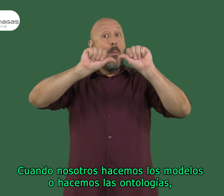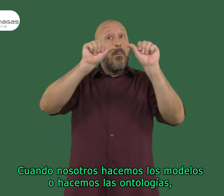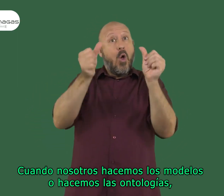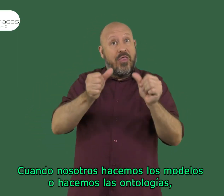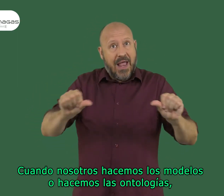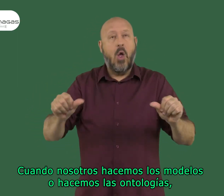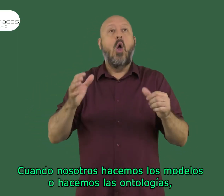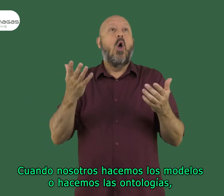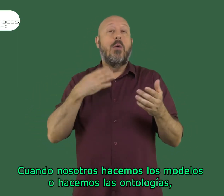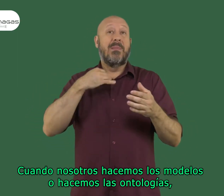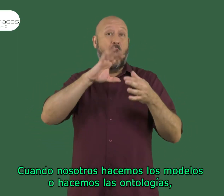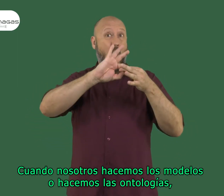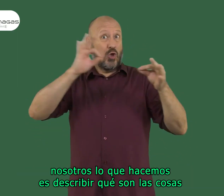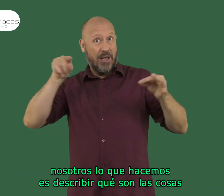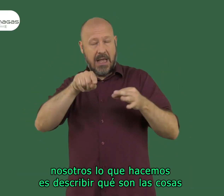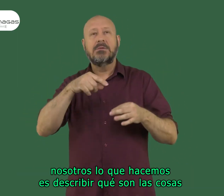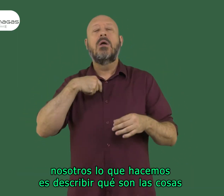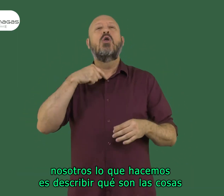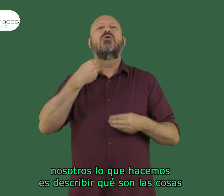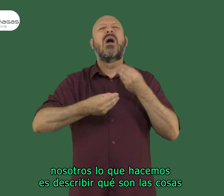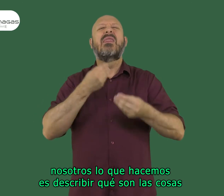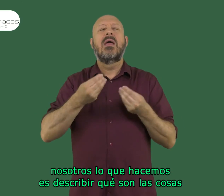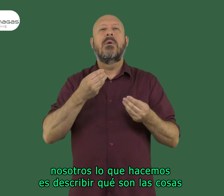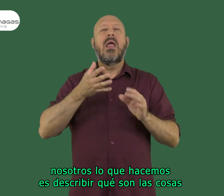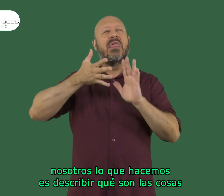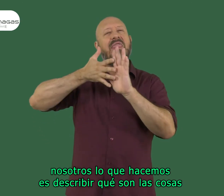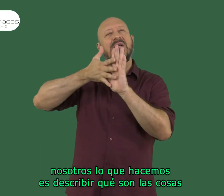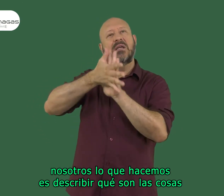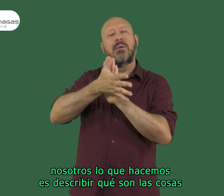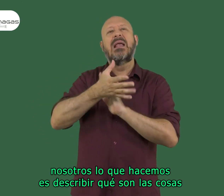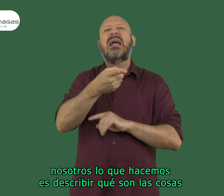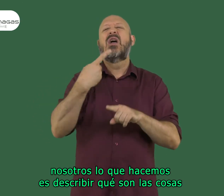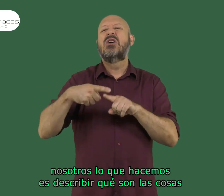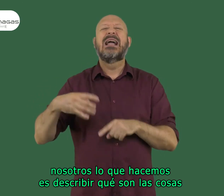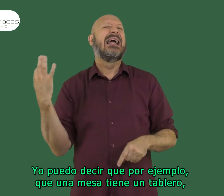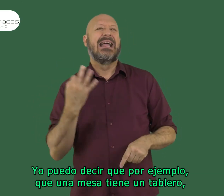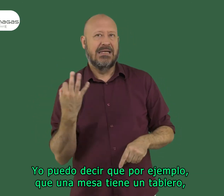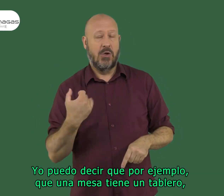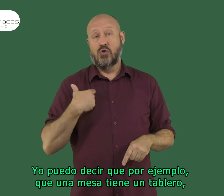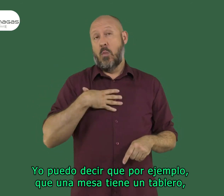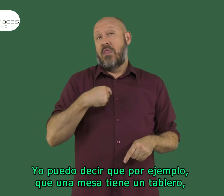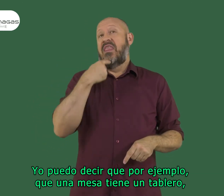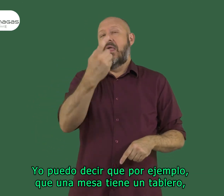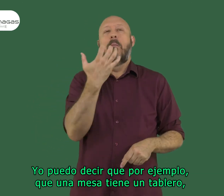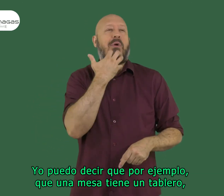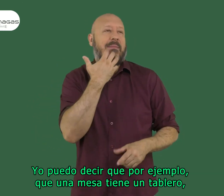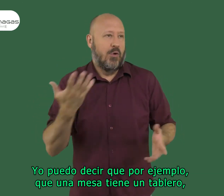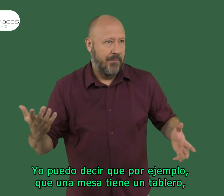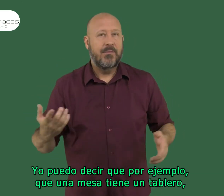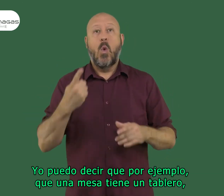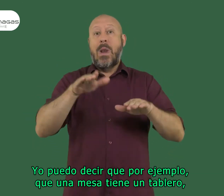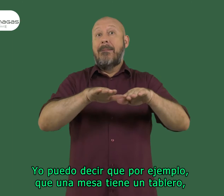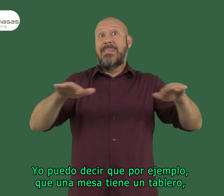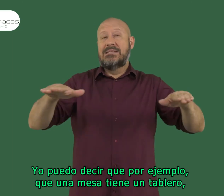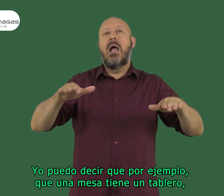modelos o hacemos las ontologías, nosotros lo que hacemos es describir qué son las cosas. Yo puedo decir que, por ejemplo, que